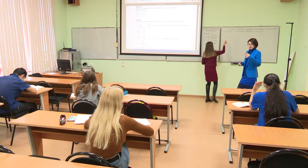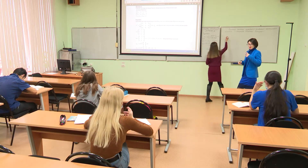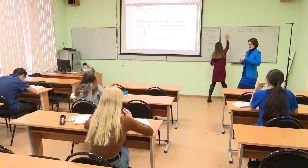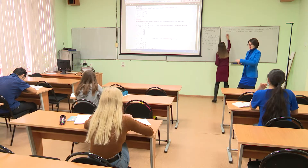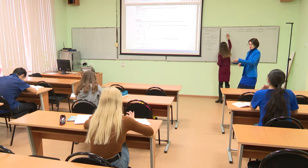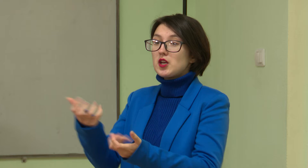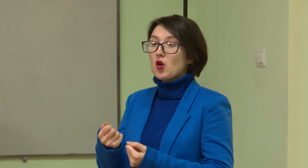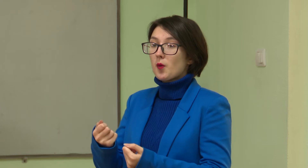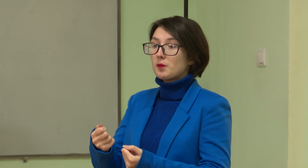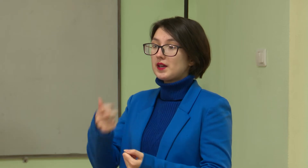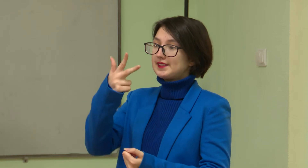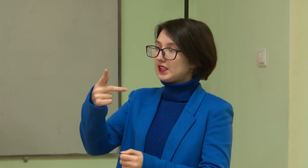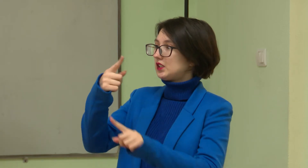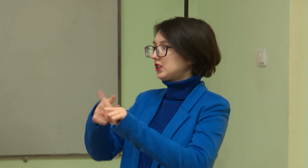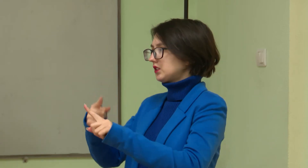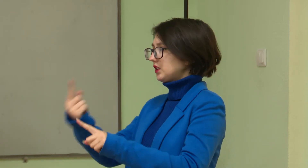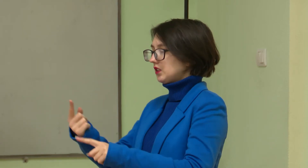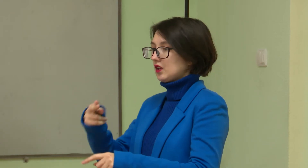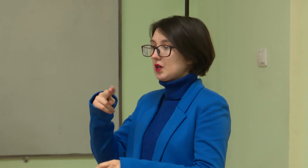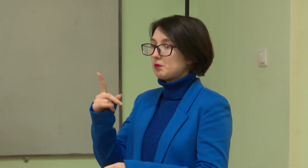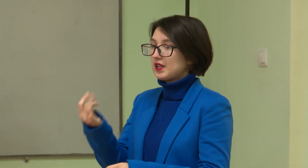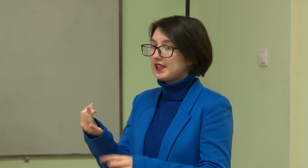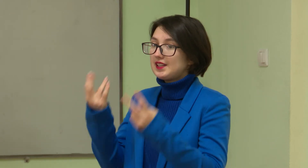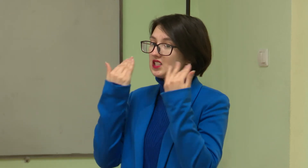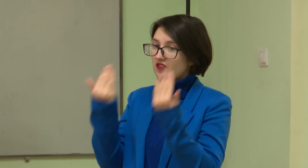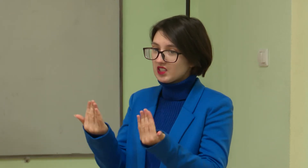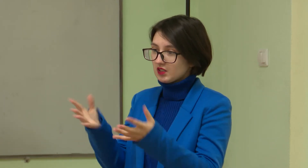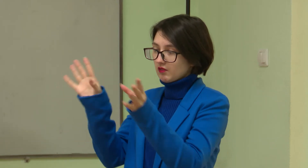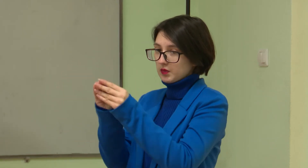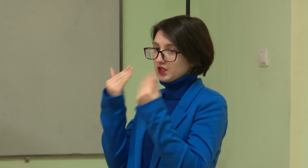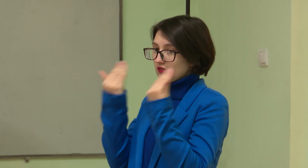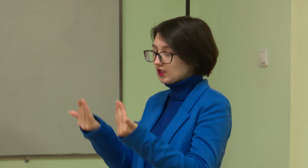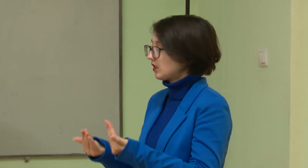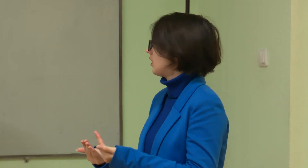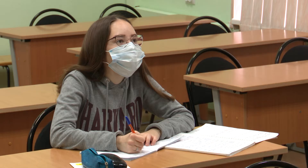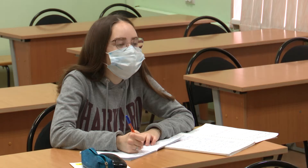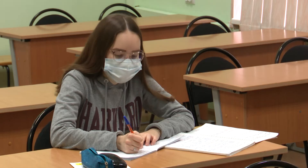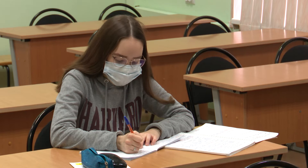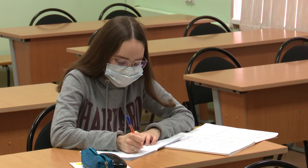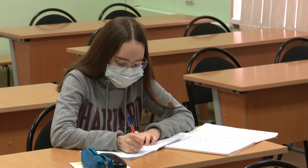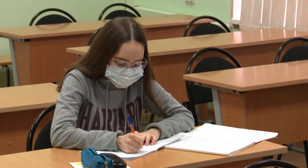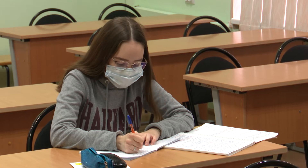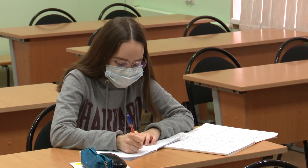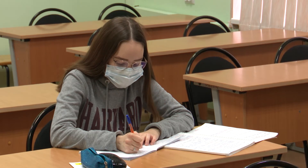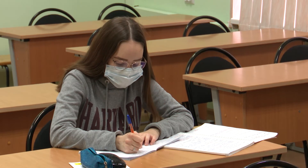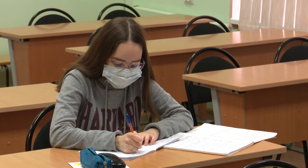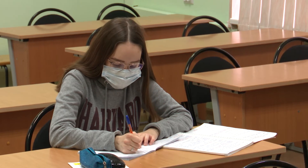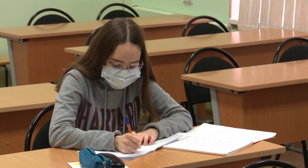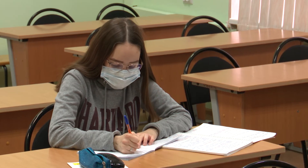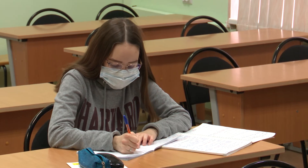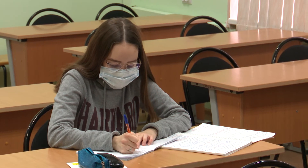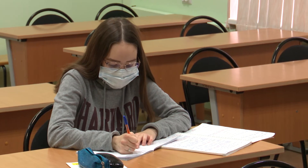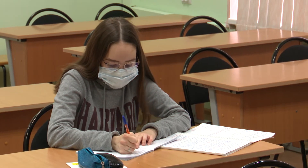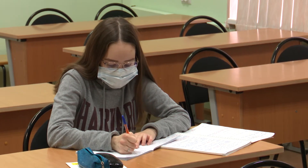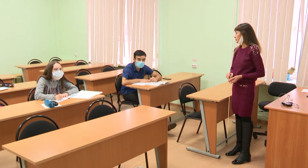профессию, окончила Сарапульский колледж и уже 2 месяца переводчик в Ижевском вузе. Она почти ровесница своих подопечных, помогает получать